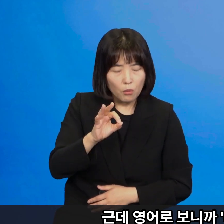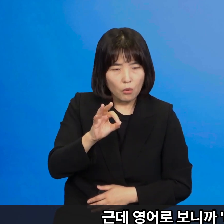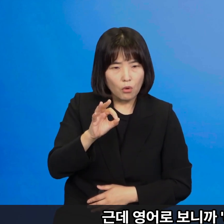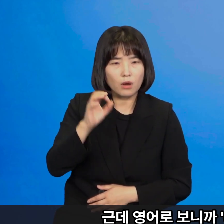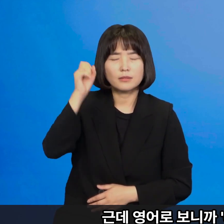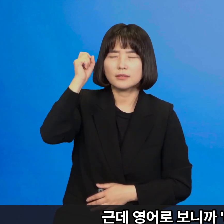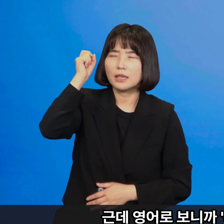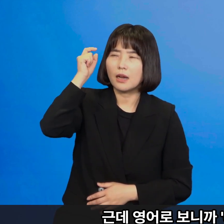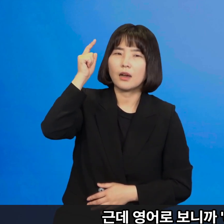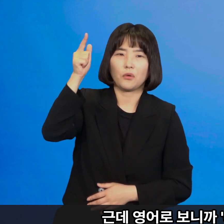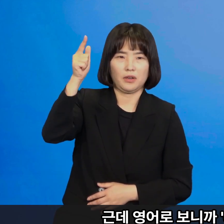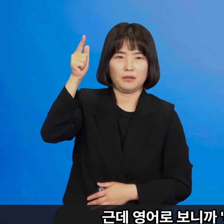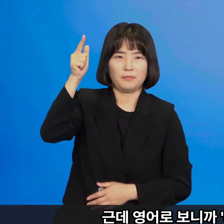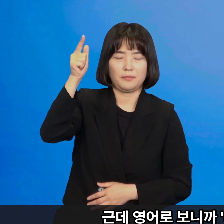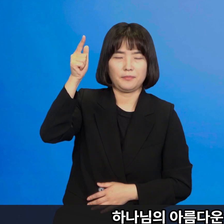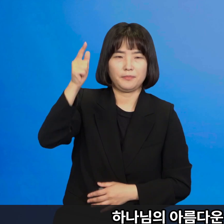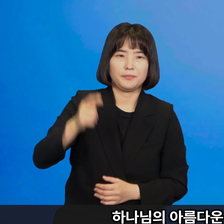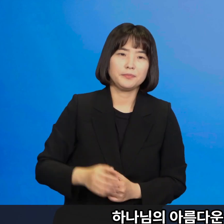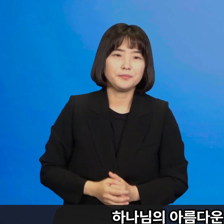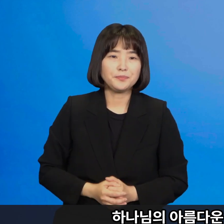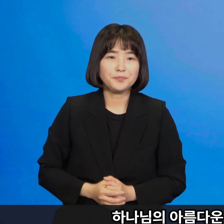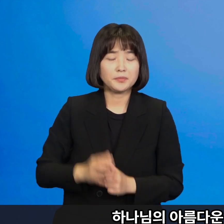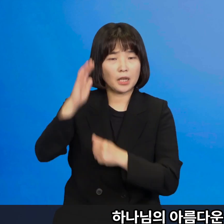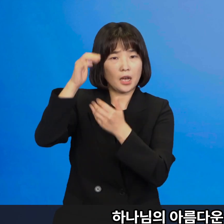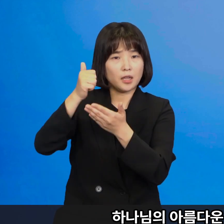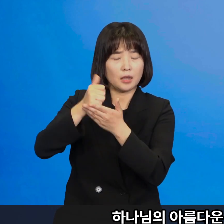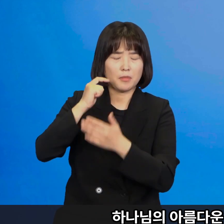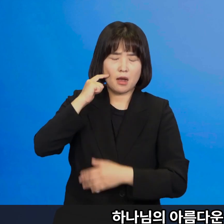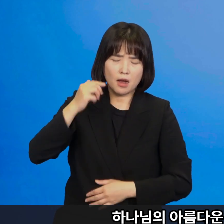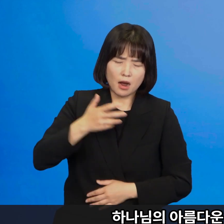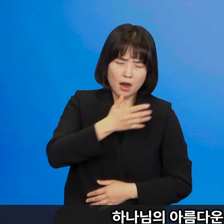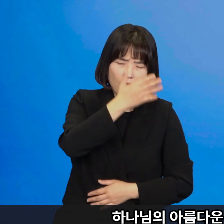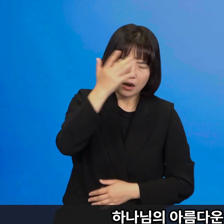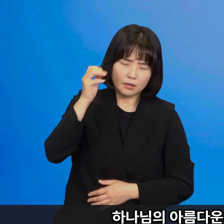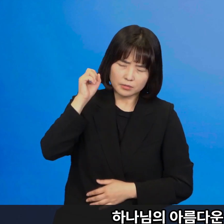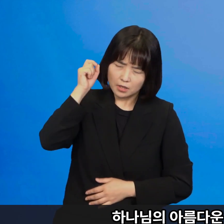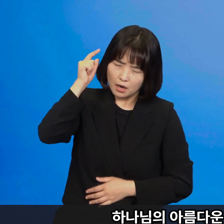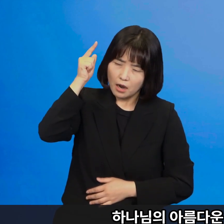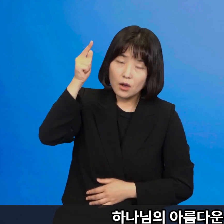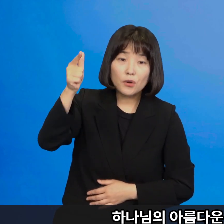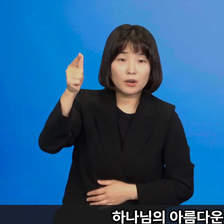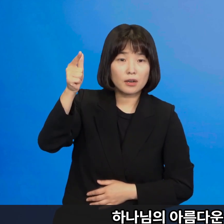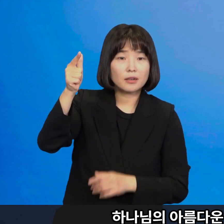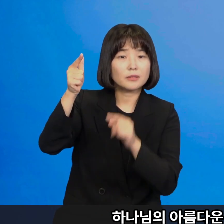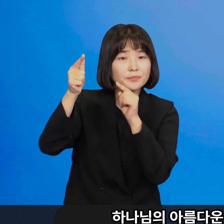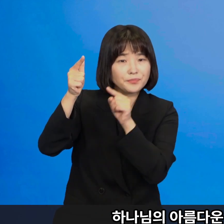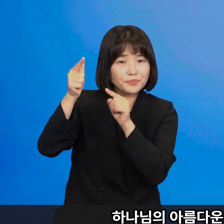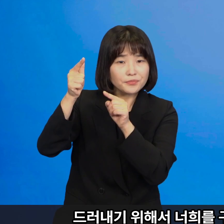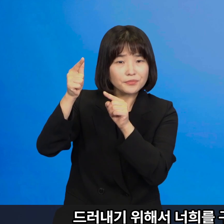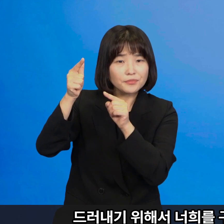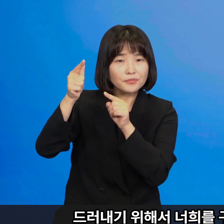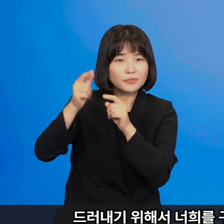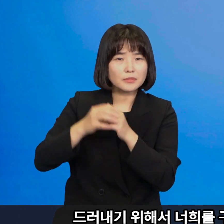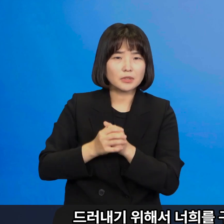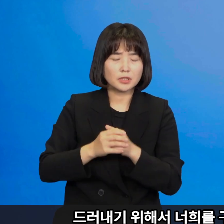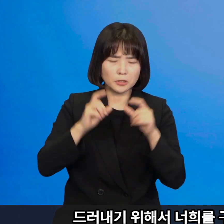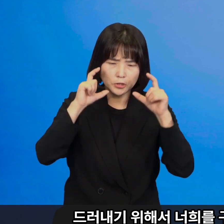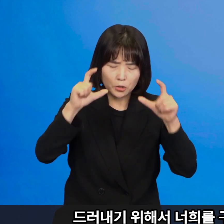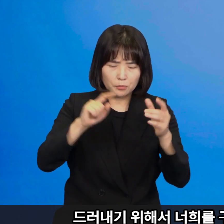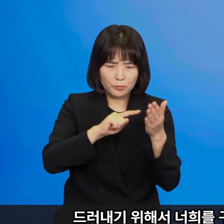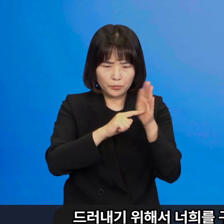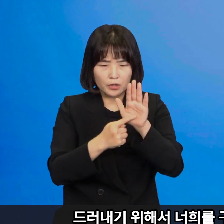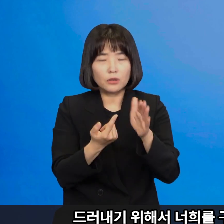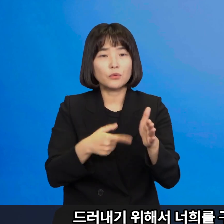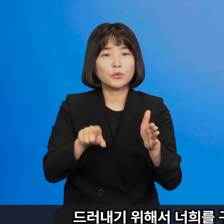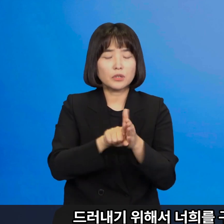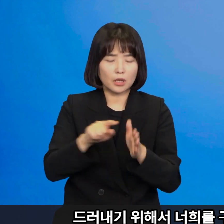excellencies, 탁월함. 하나님의 아름다운 탁월하심을 선포하고 드러내기 위해서